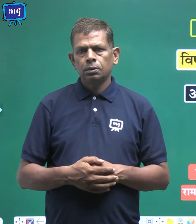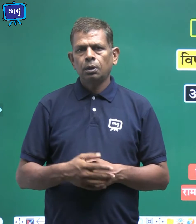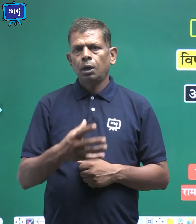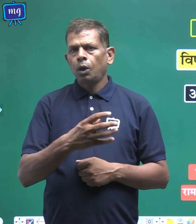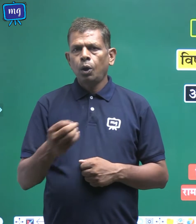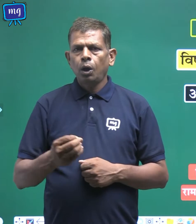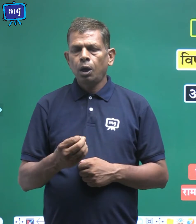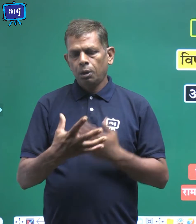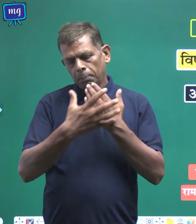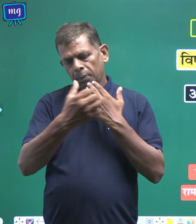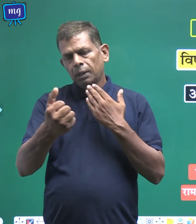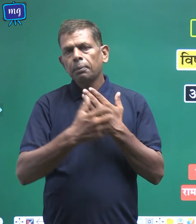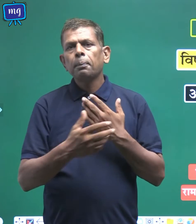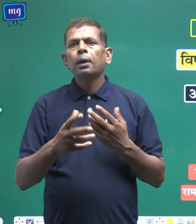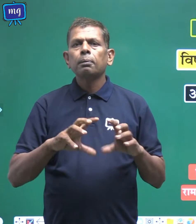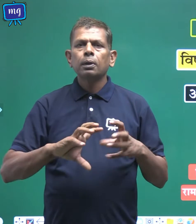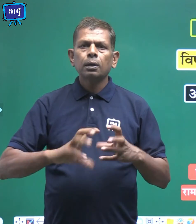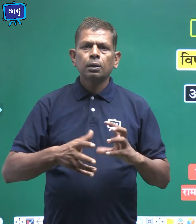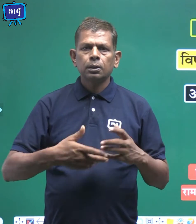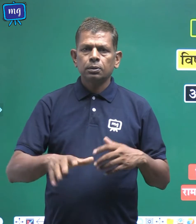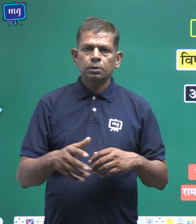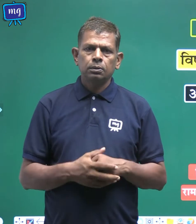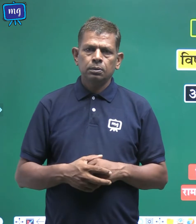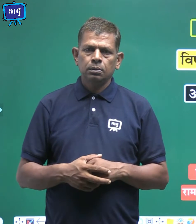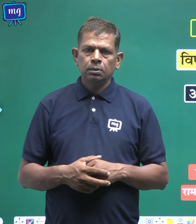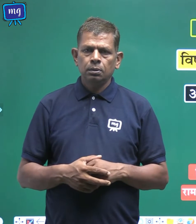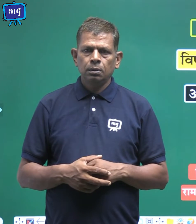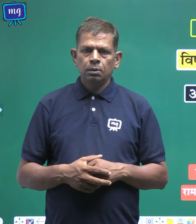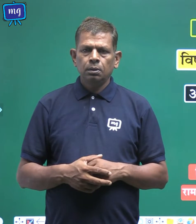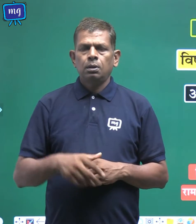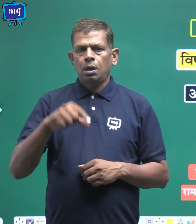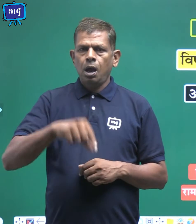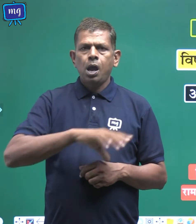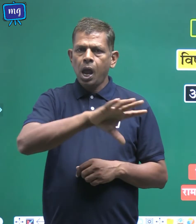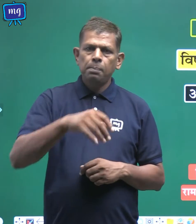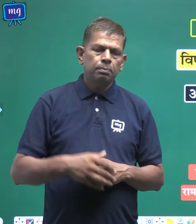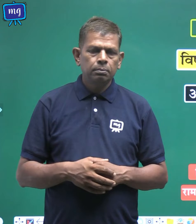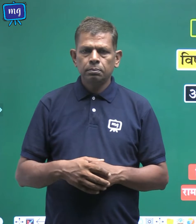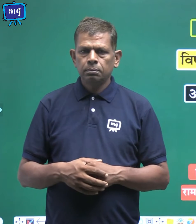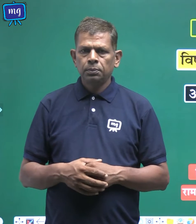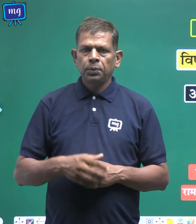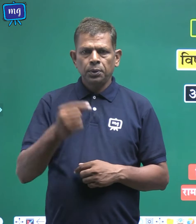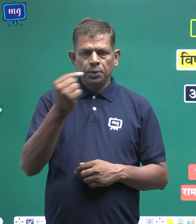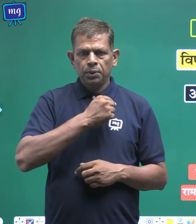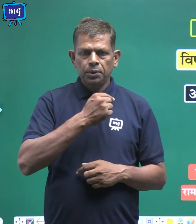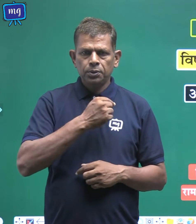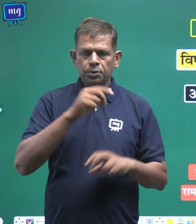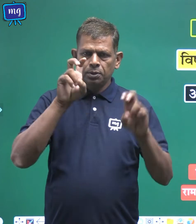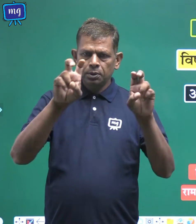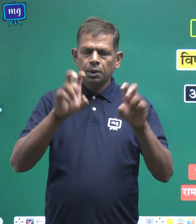और प्रतिबिंब निर्माण कैसे होता है। आज हम इस अध्याय